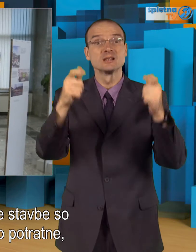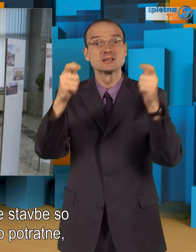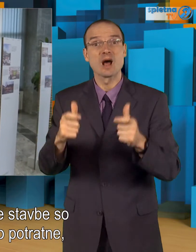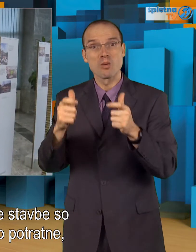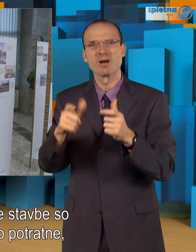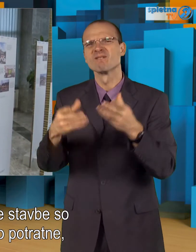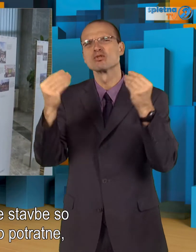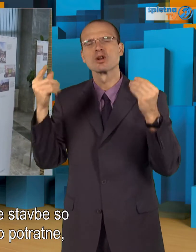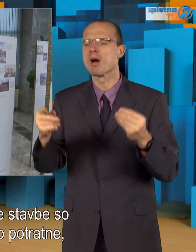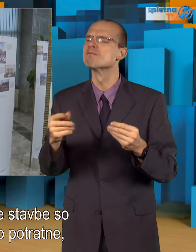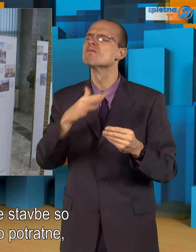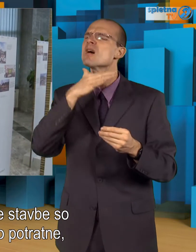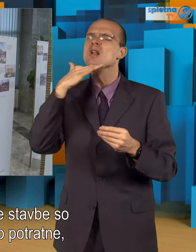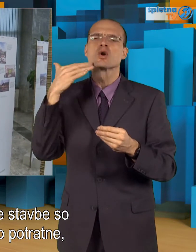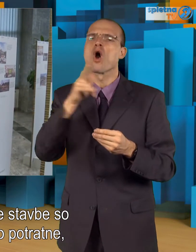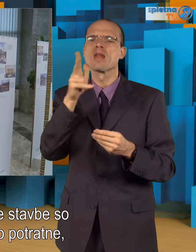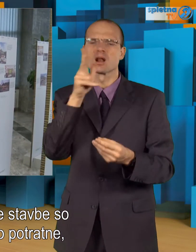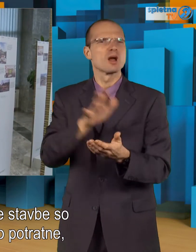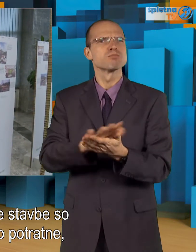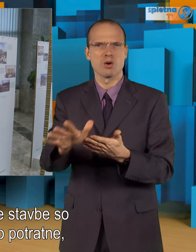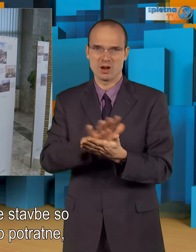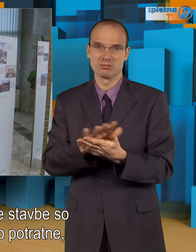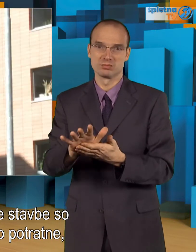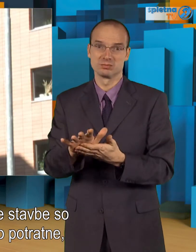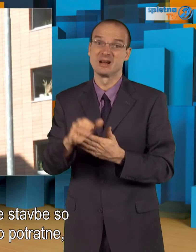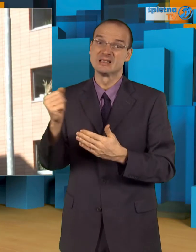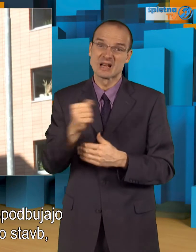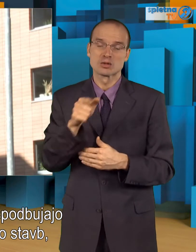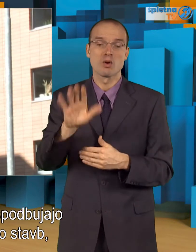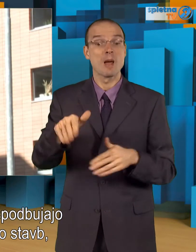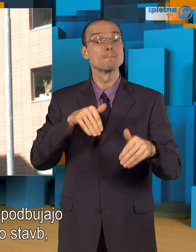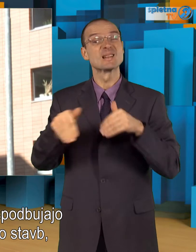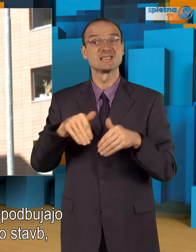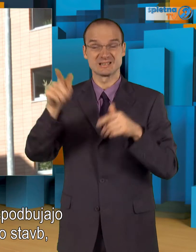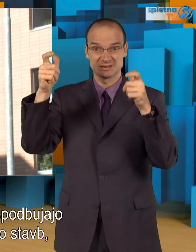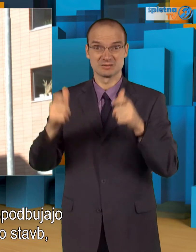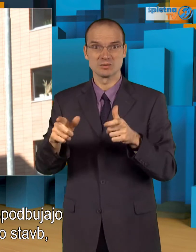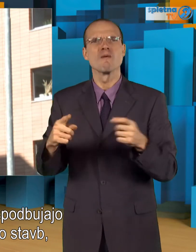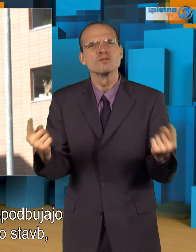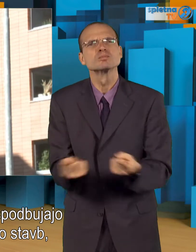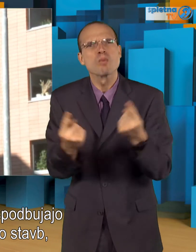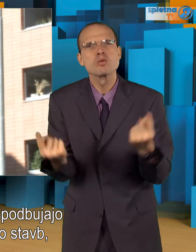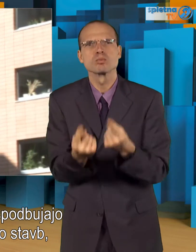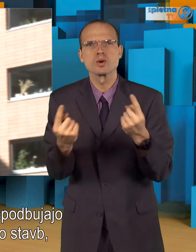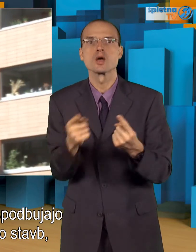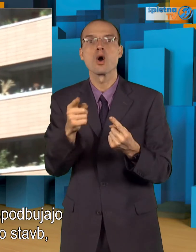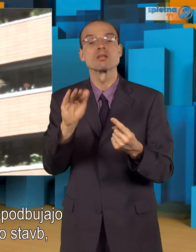so večinoma energetsko potratne, zato na ministrstvu spodbujajo energetsko obnovo stavb, ki jo